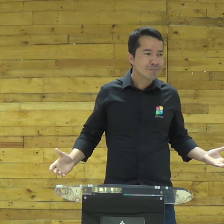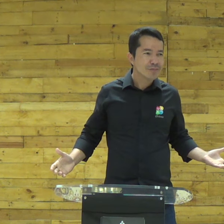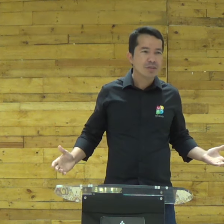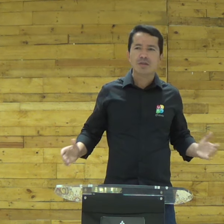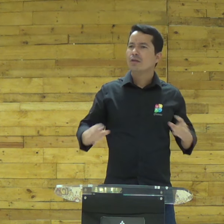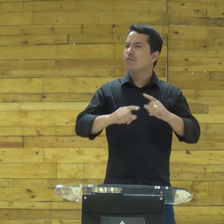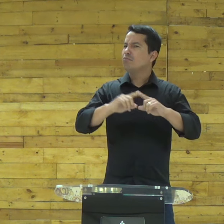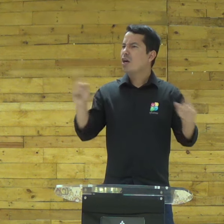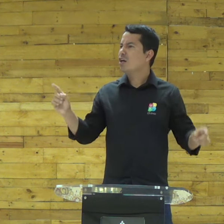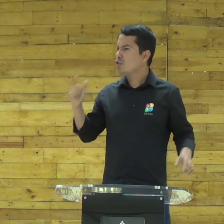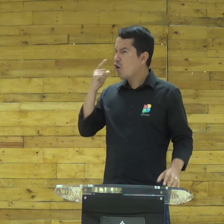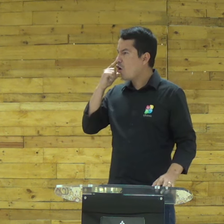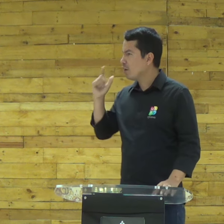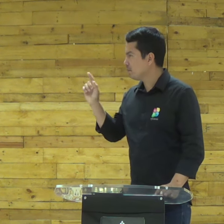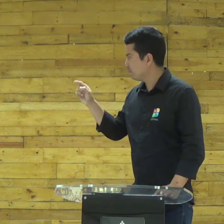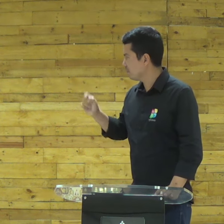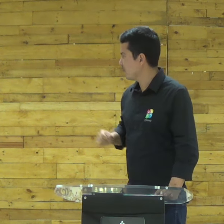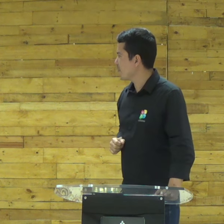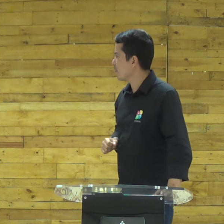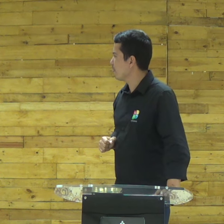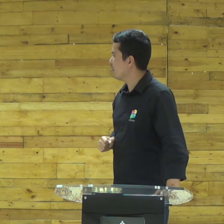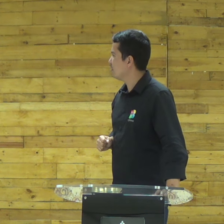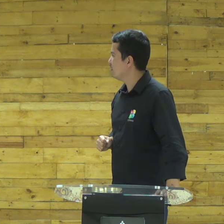é verdade mas olha